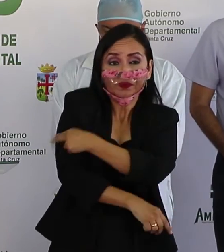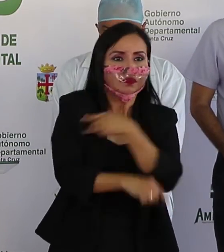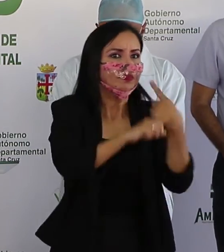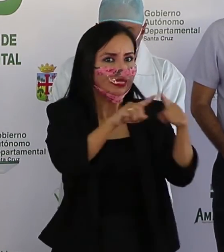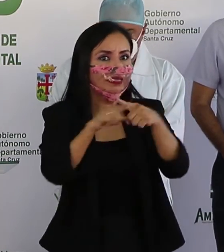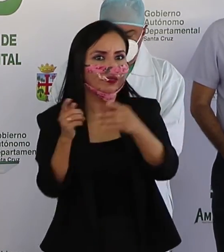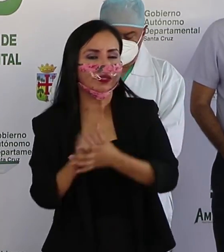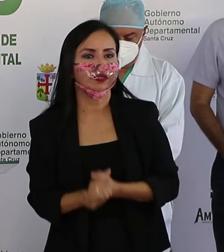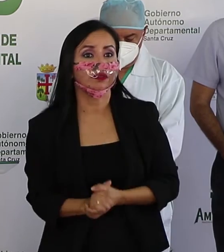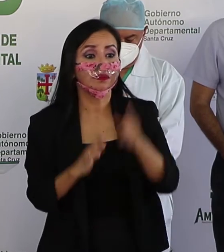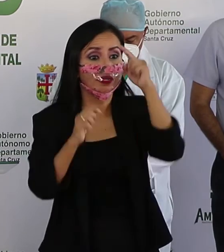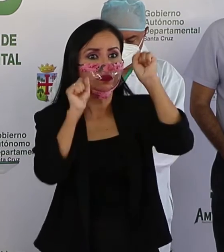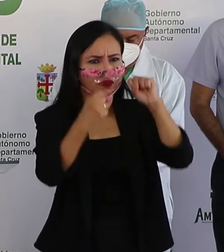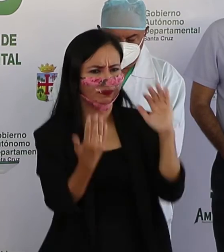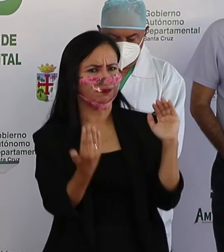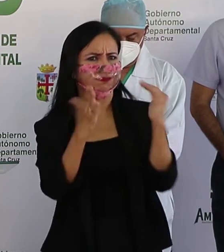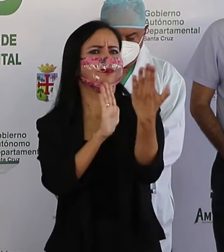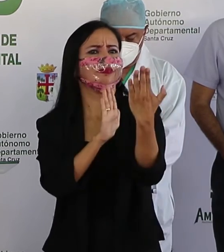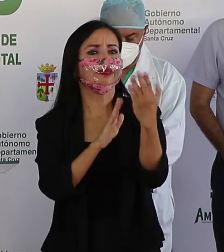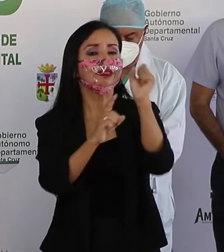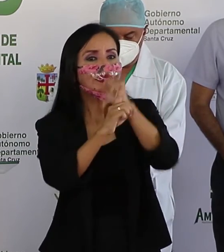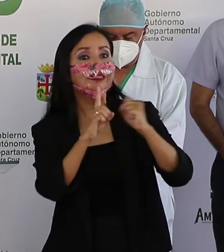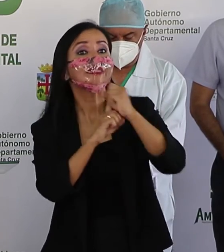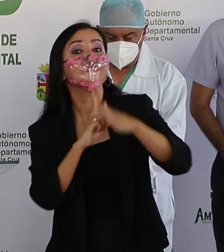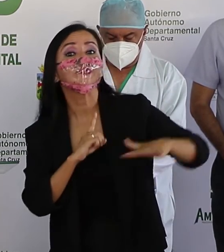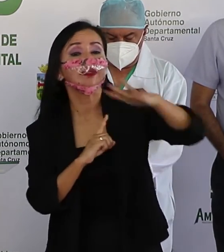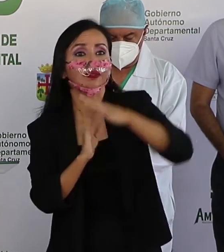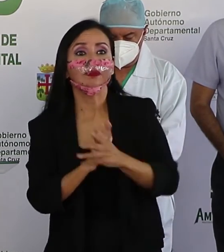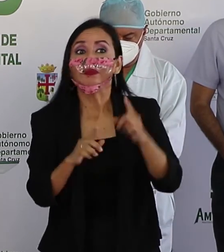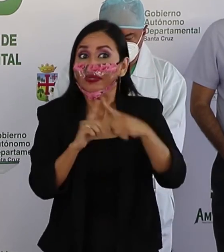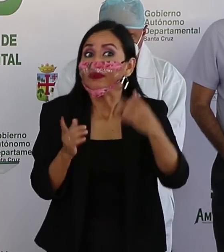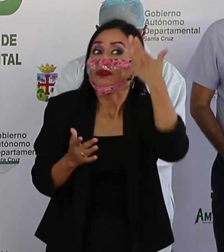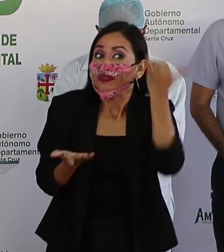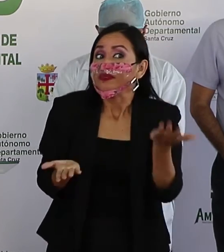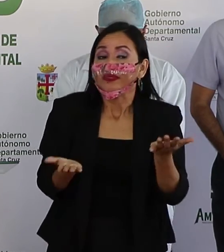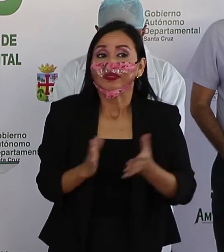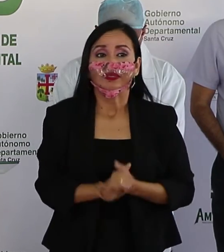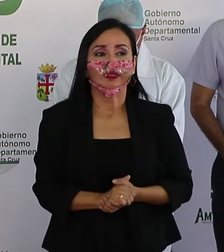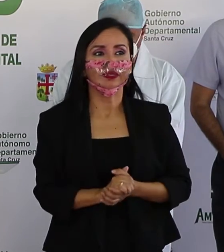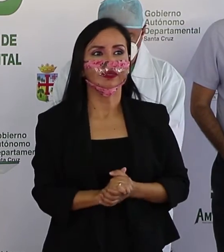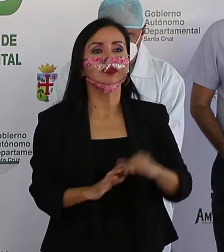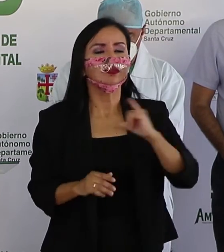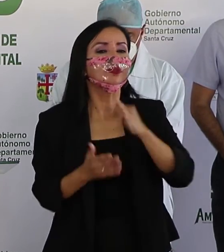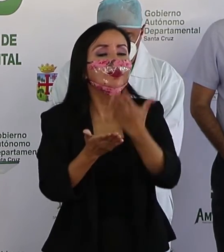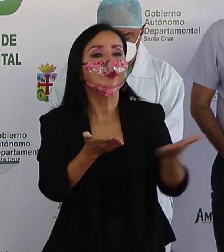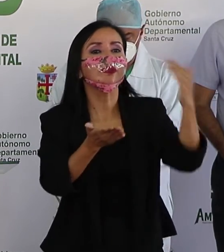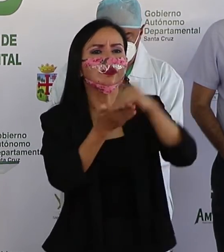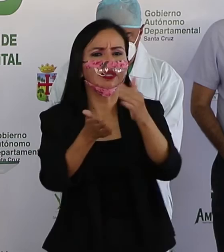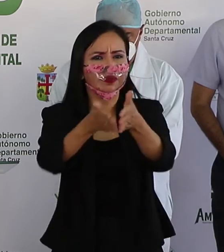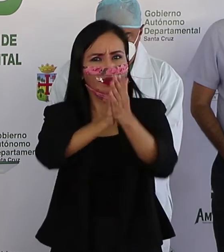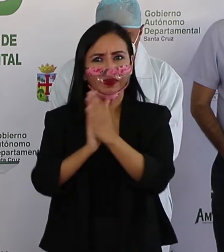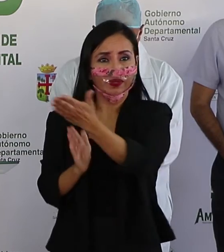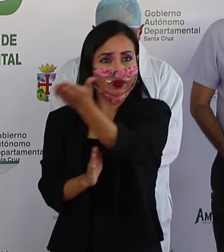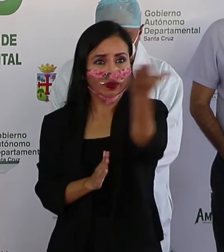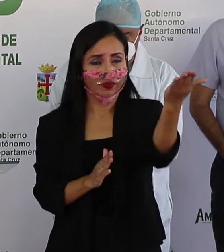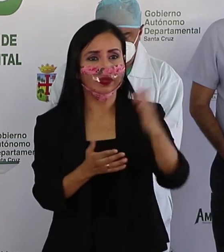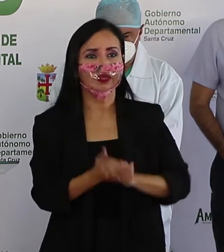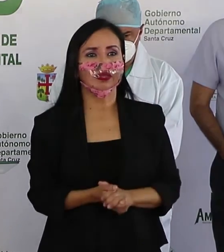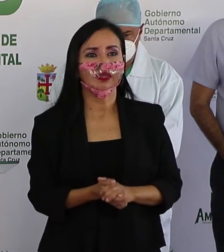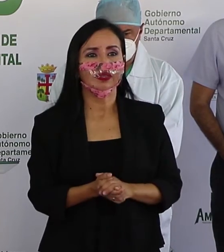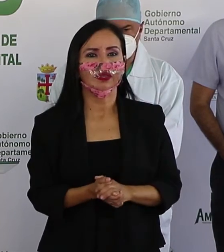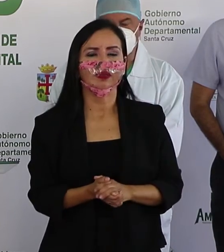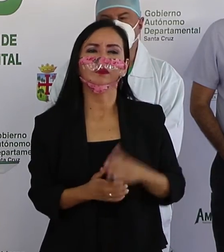hospitales, para enfrentar esta situación. Pero por eso yo les vuelvo a pedir a todos ustedes